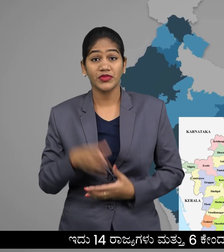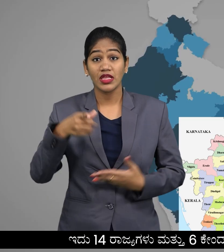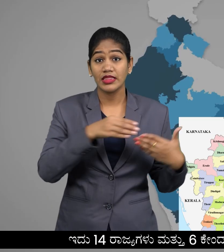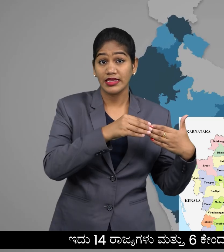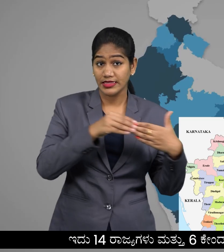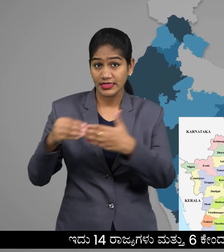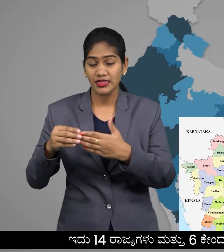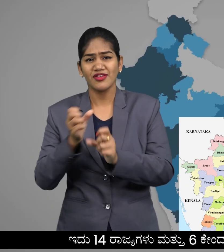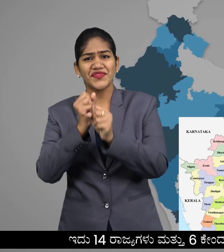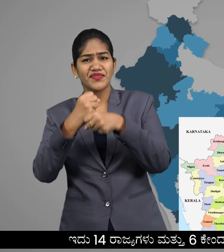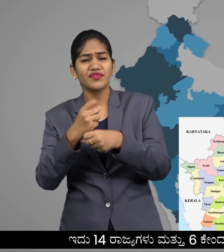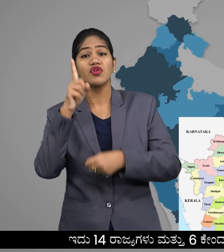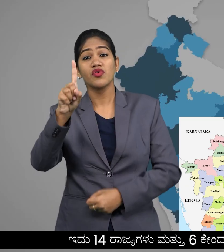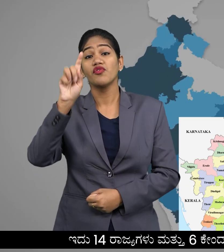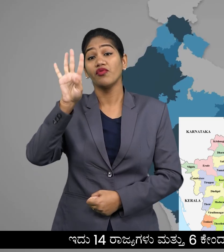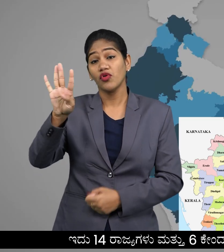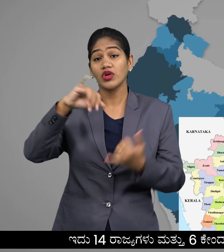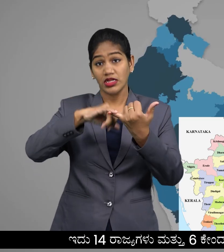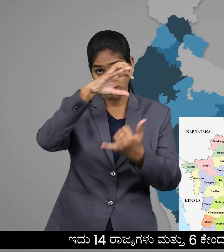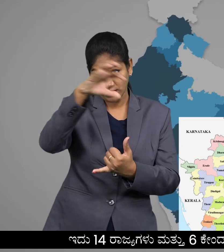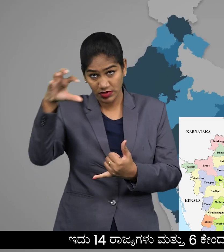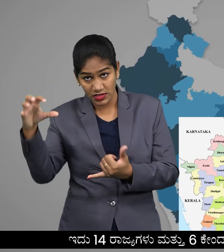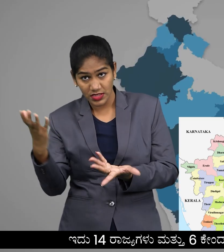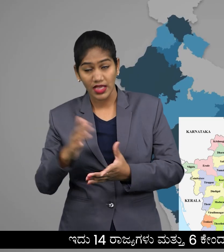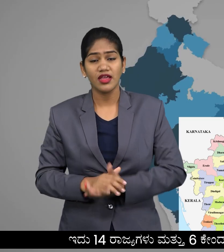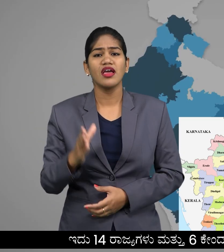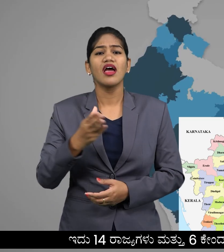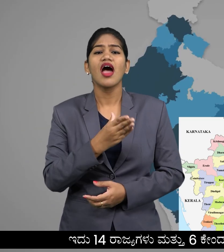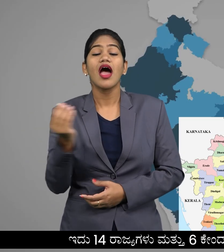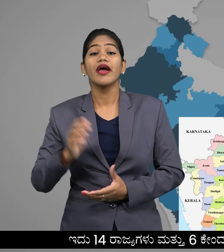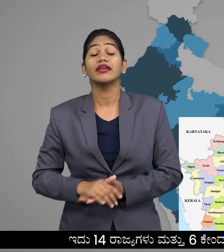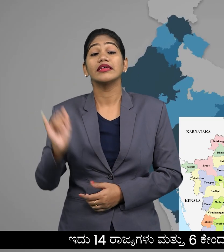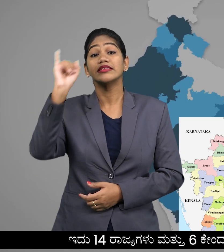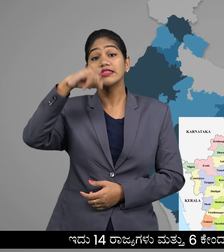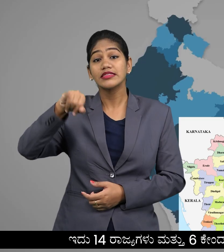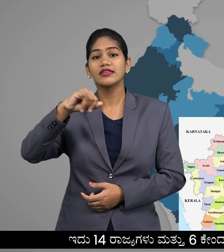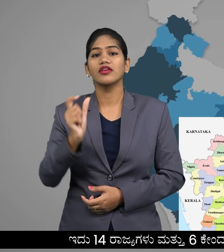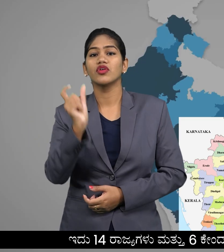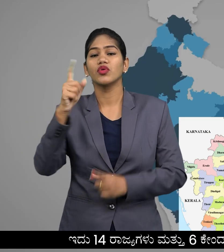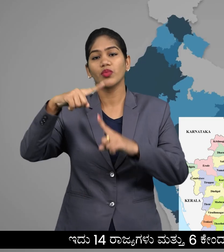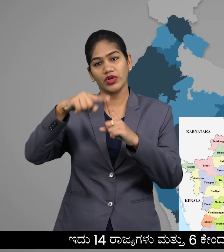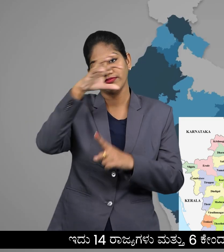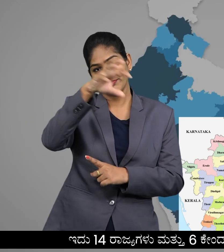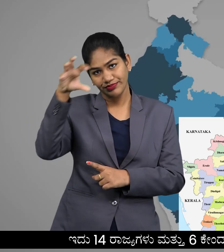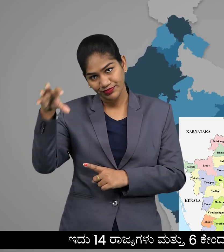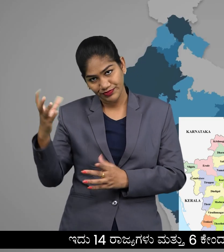ಇದು 14 ರಾಜ್ಯಗಳು ಮತ್ತು 6 ಕೇಂದ್ರ ಆಡಳಿತ ಪ್ರದೇಶಗಳ ರಚನೆಗೆ ಕಾರಣವಾಯಿತು.